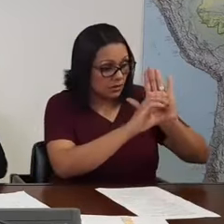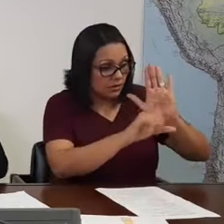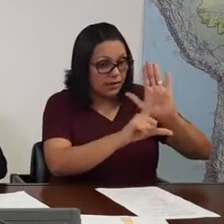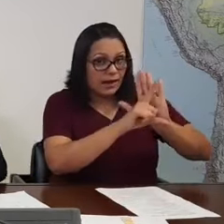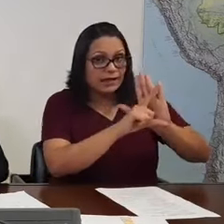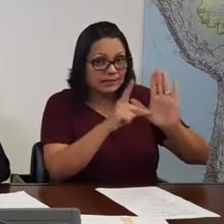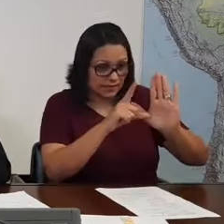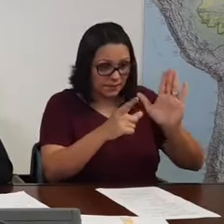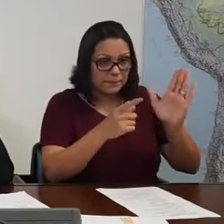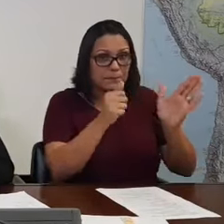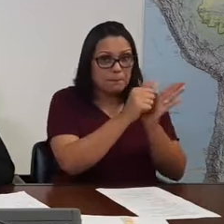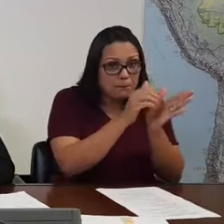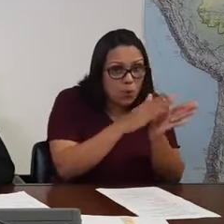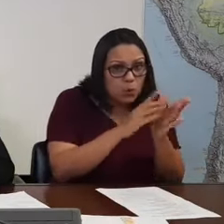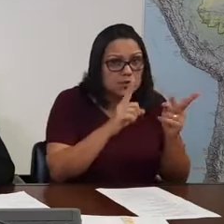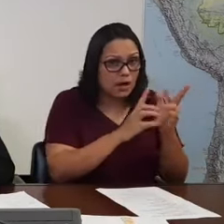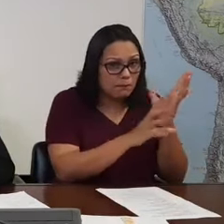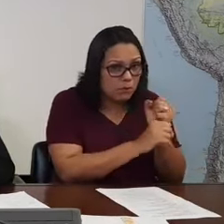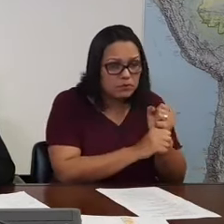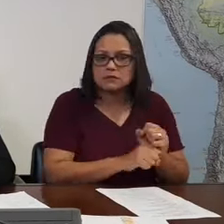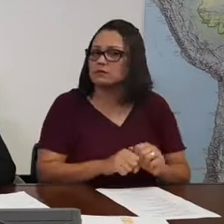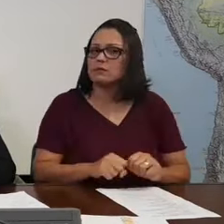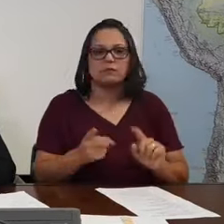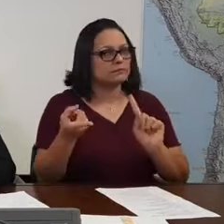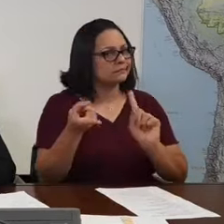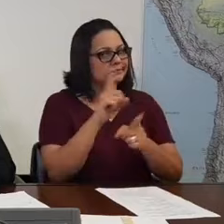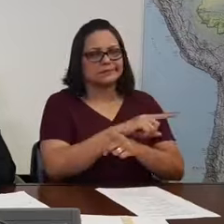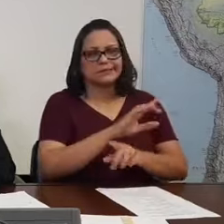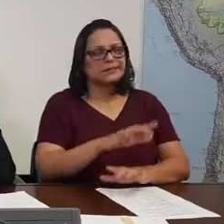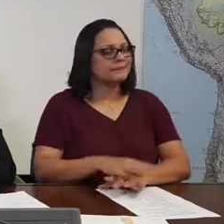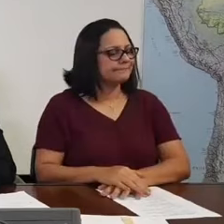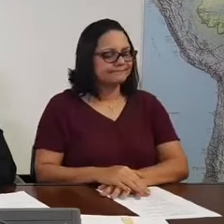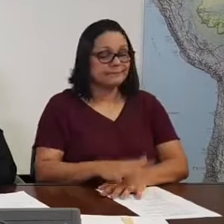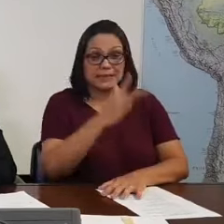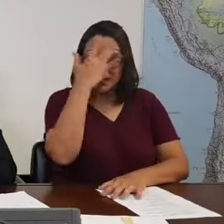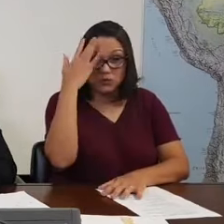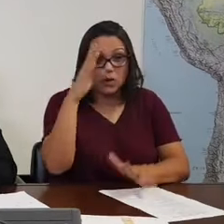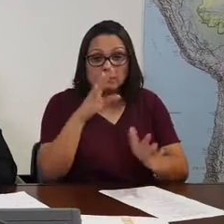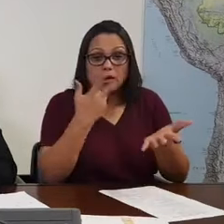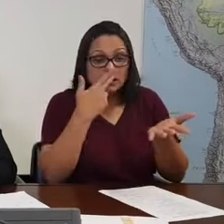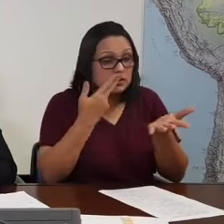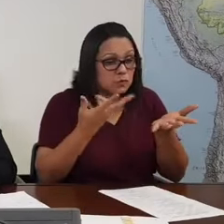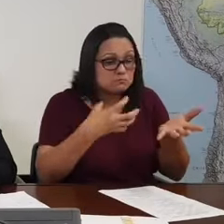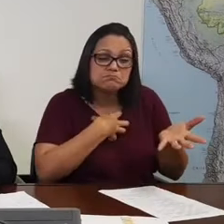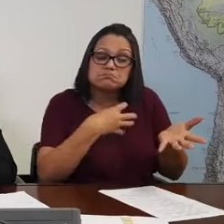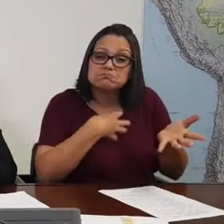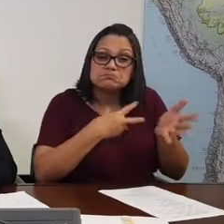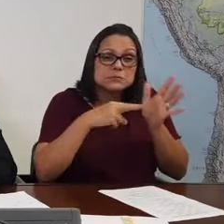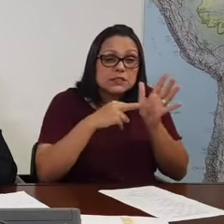na cadeirinha, no código? Não, muito pelo contrário, presidente. Na verdade, foi mal interpretado a informação.